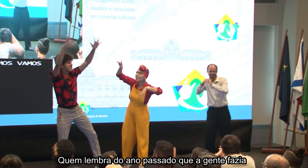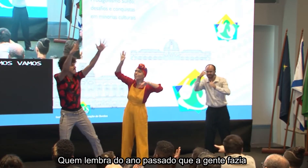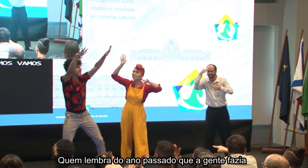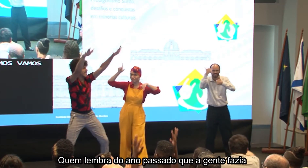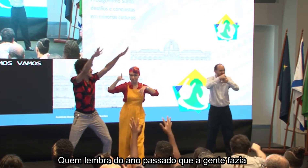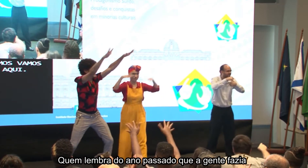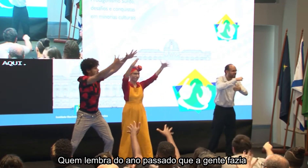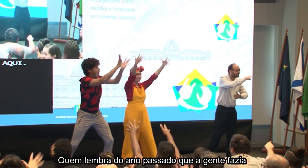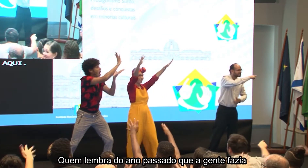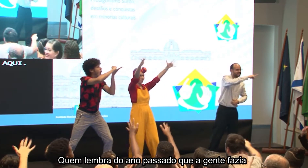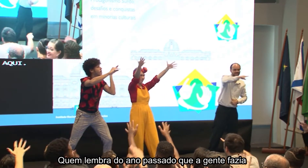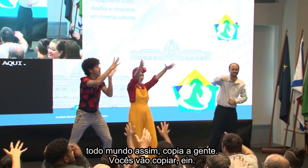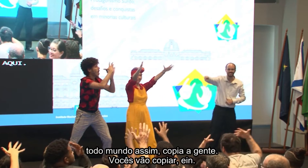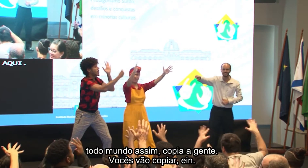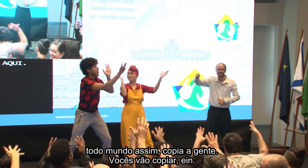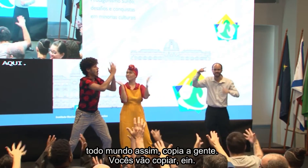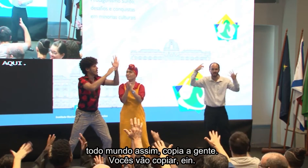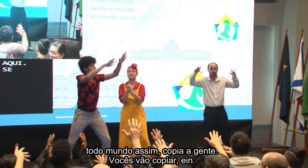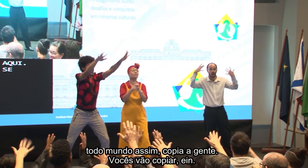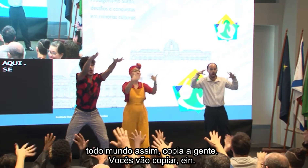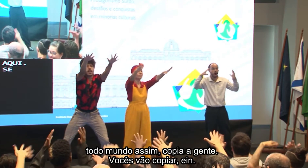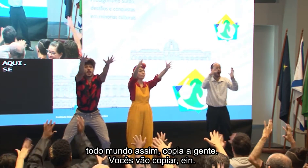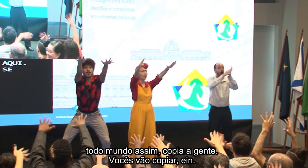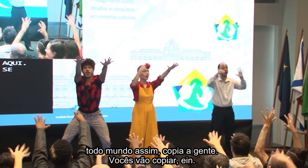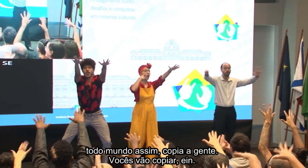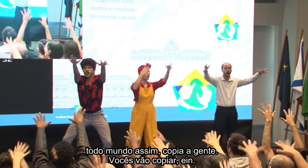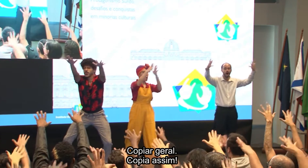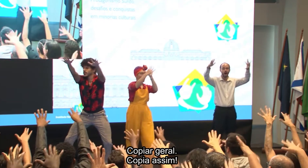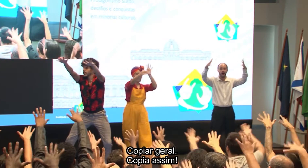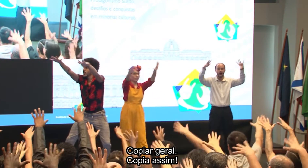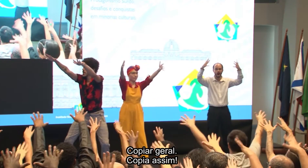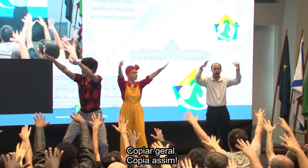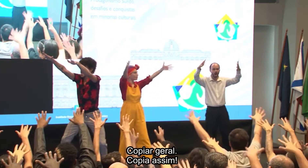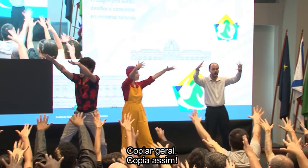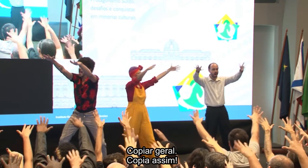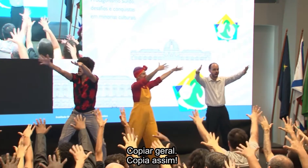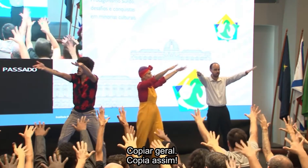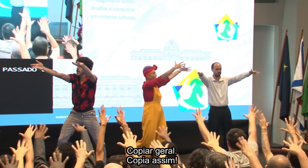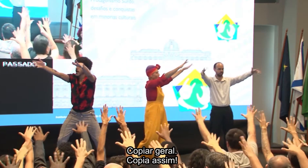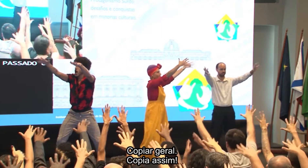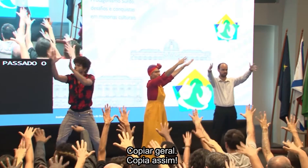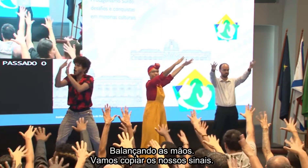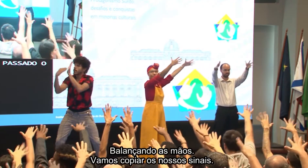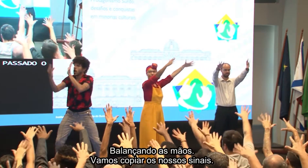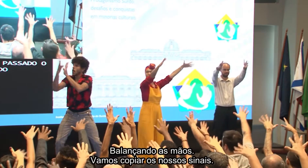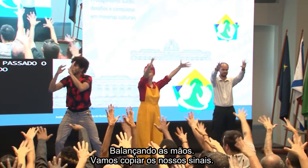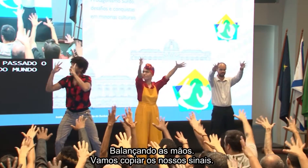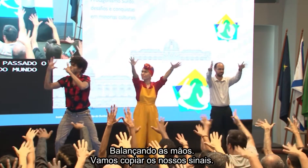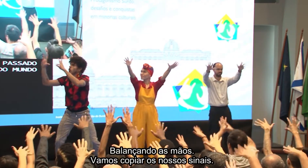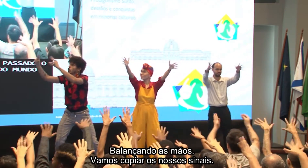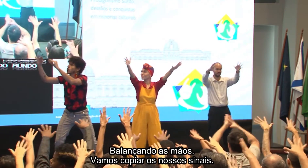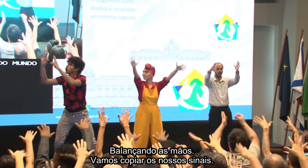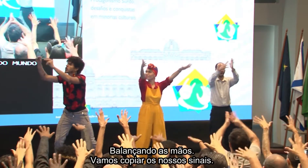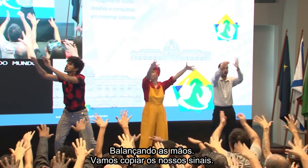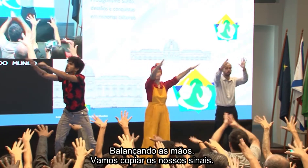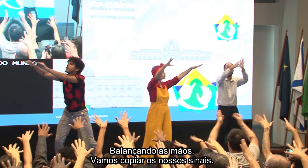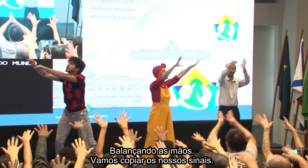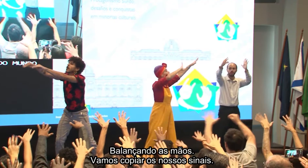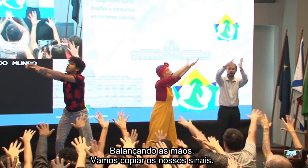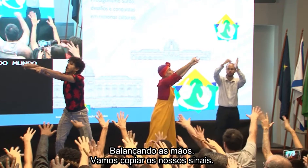já passado que a fizemos? gente fazia? Todo mundo Ah, assim, copia a vocês vão copiar, gente. hein? Vão copiar geral. Copia, sim, balançando as Vamos mãos. copiar os